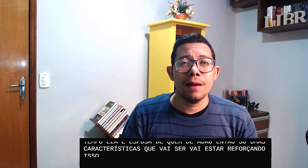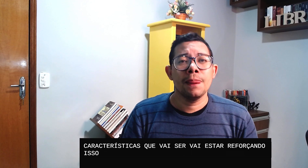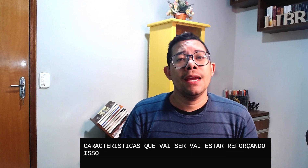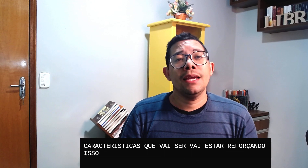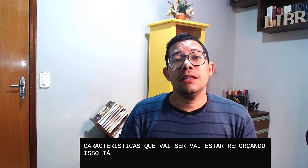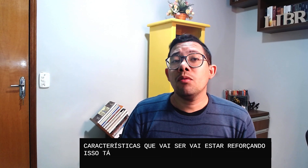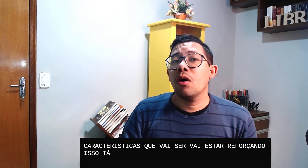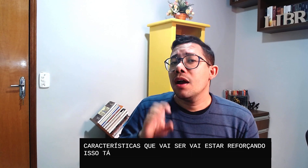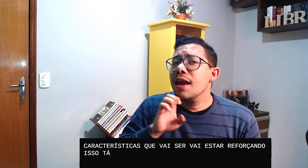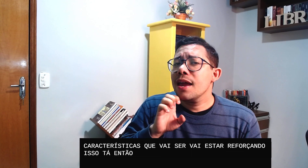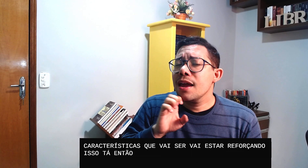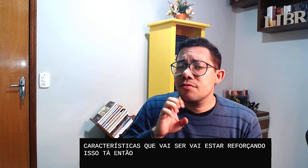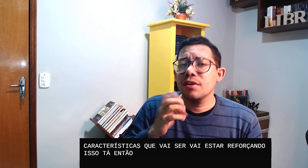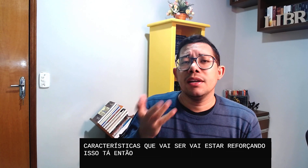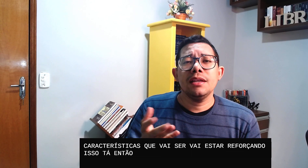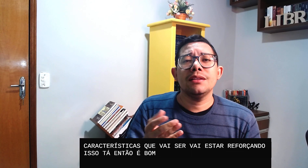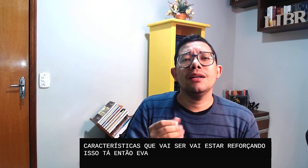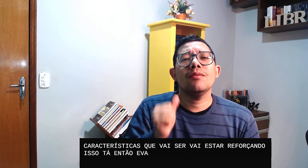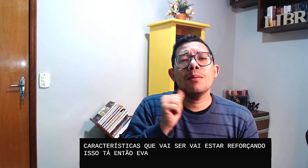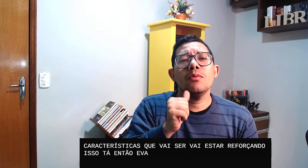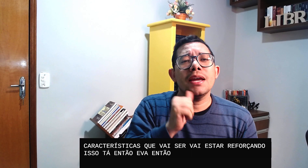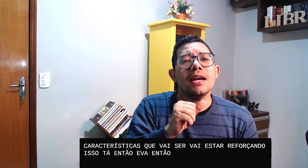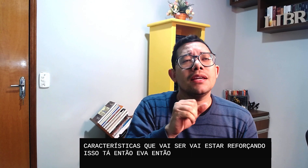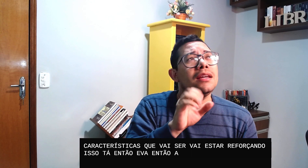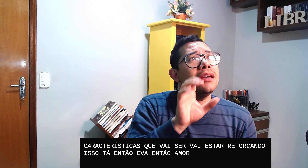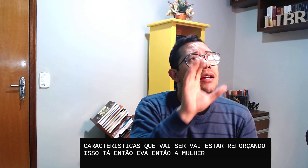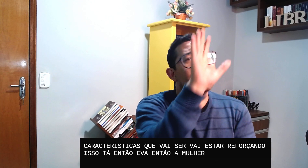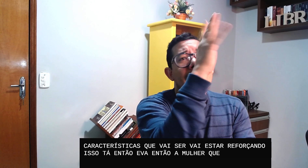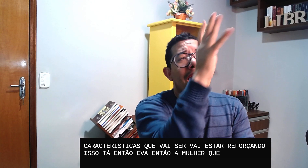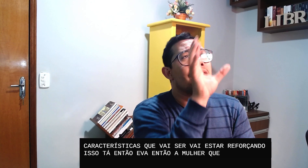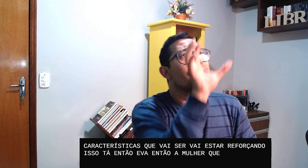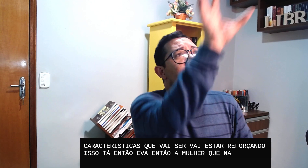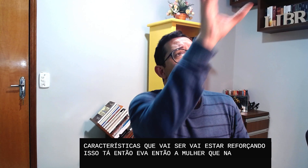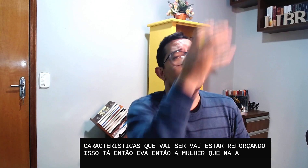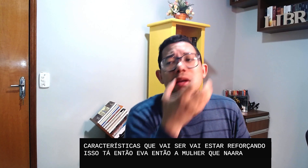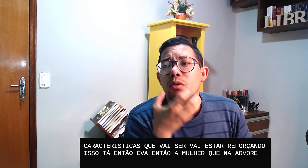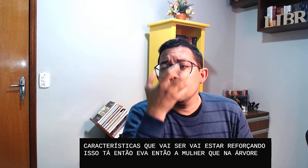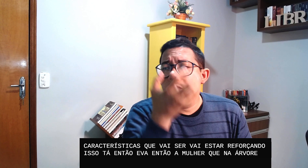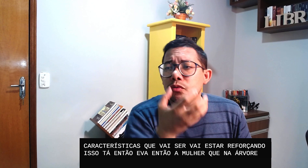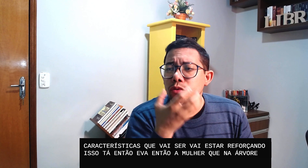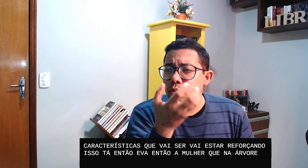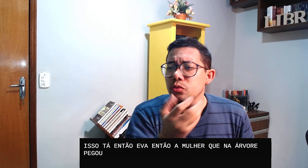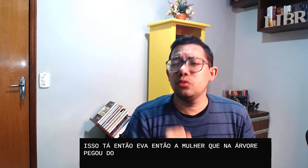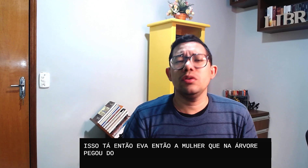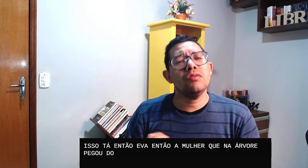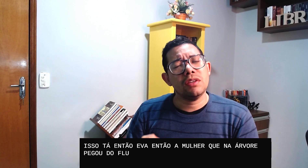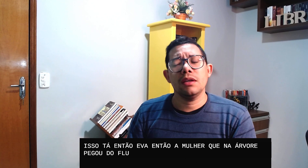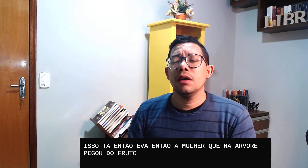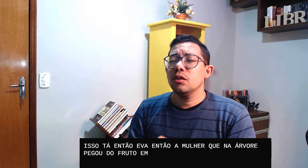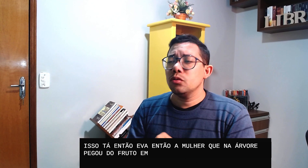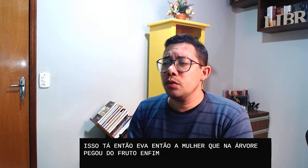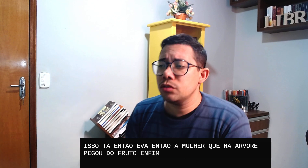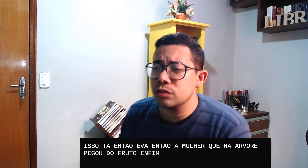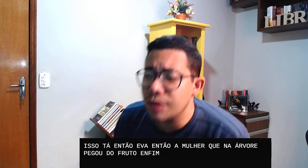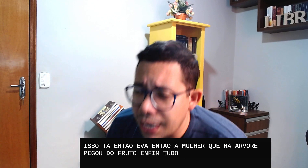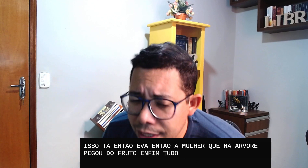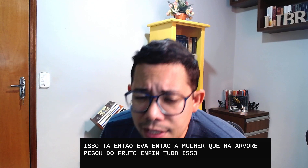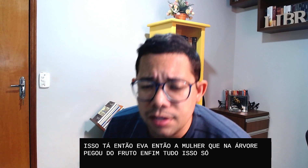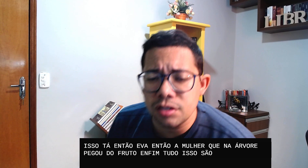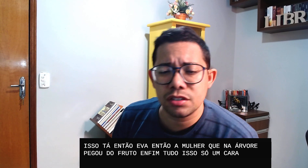tá? Então, ó, Eva, então a mulher que na árvore pegou do fruto, enfim, tudo isso são características que